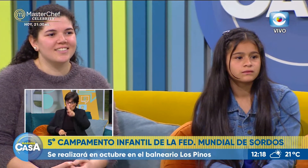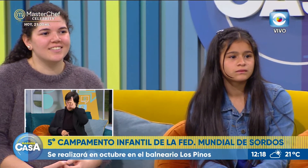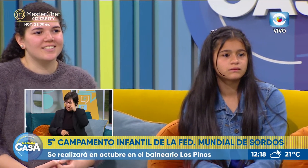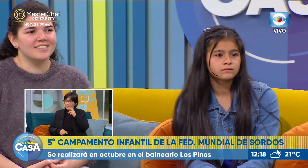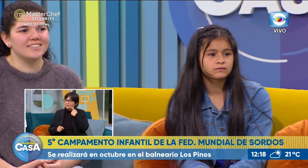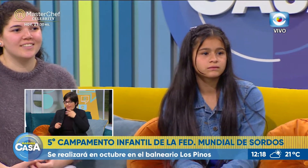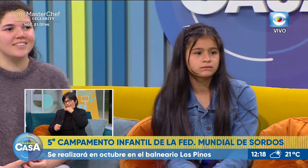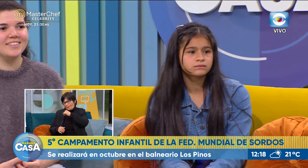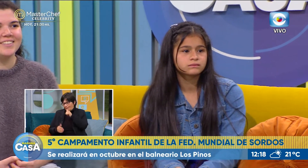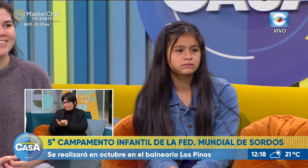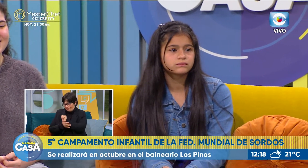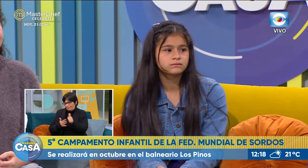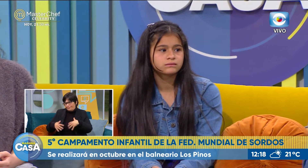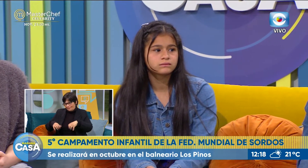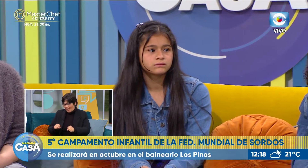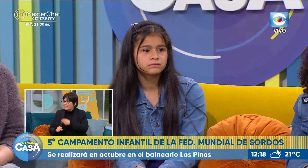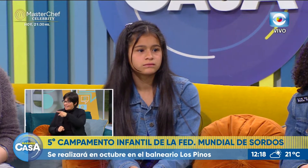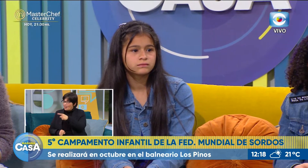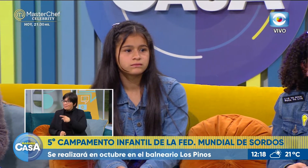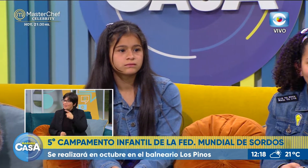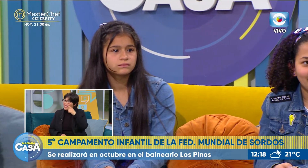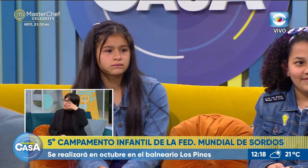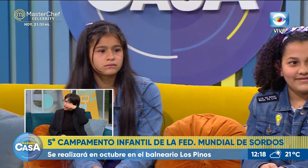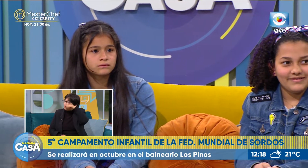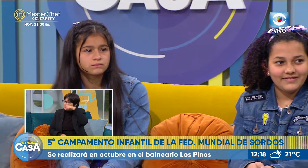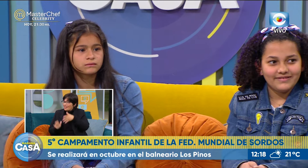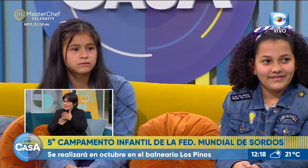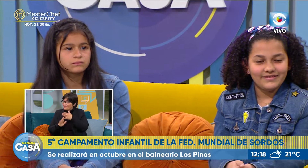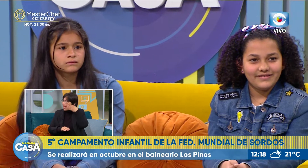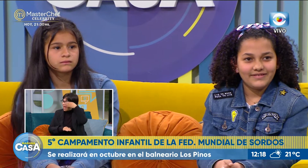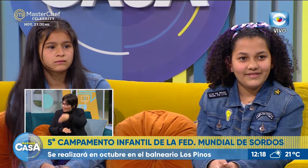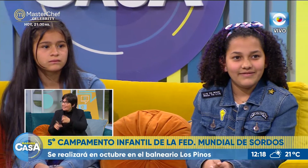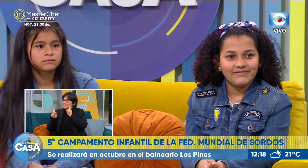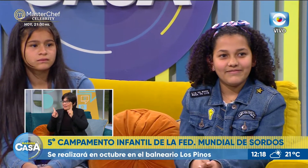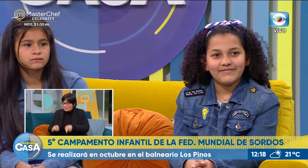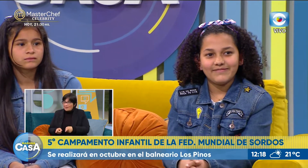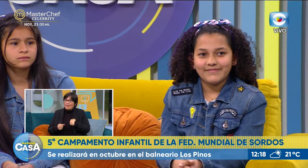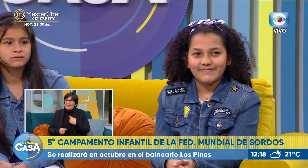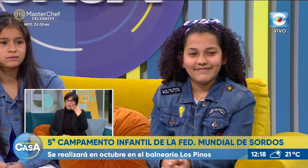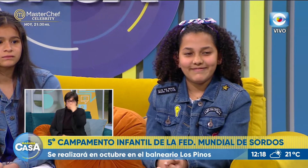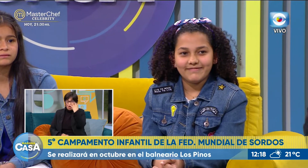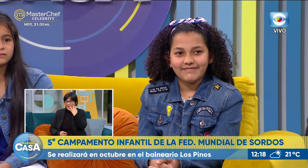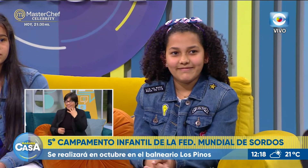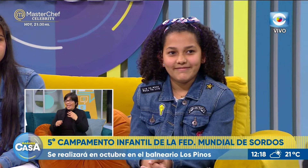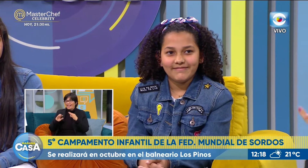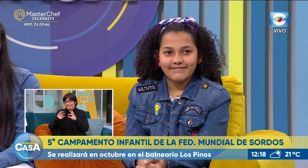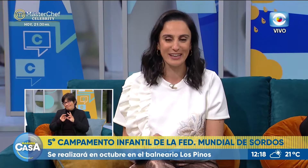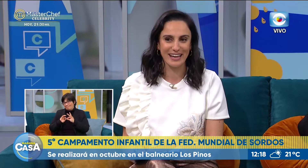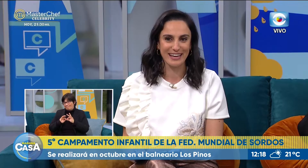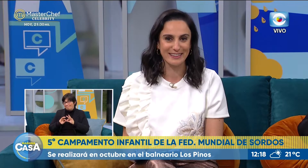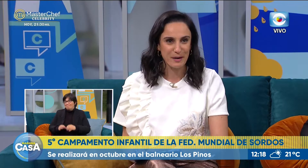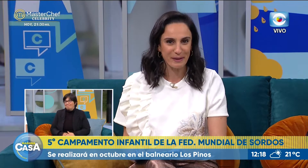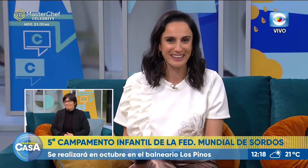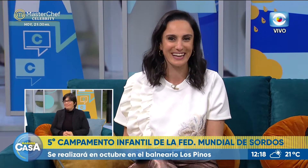Uruguay, ahora vamos a contar de qué se trata, Sofía Rodríguez también va a participar de este campamento y Soledad Muslera que está siendo